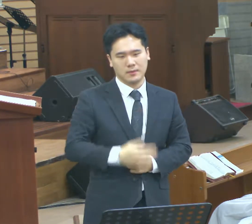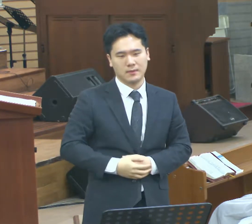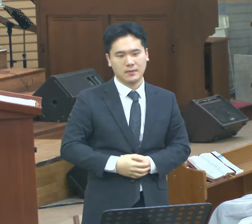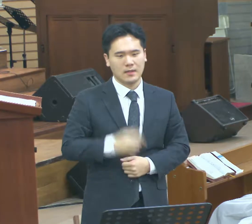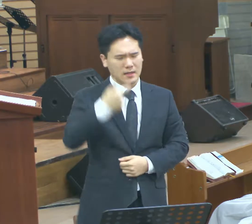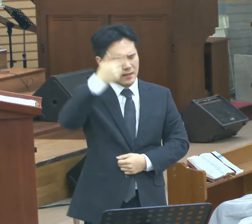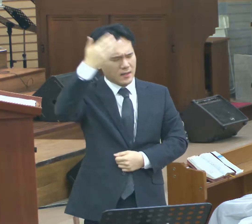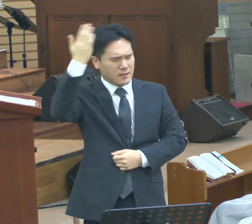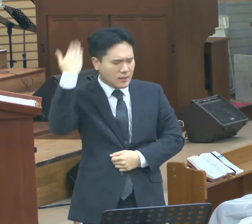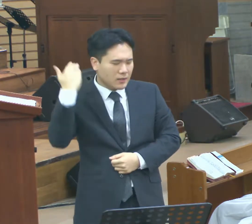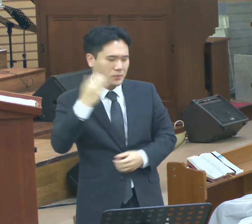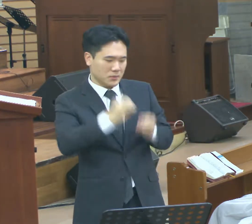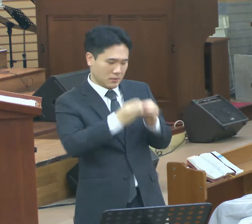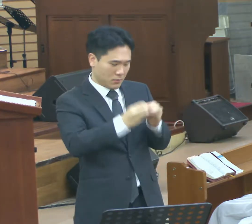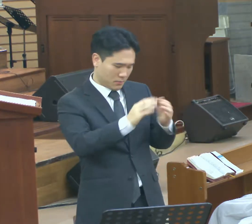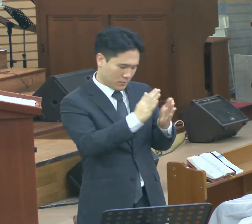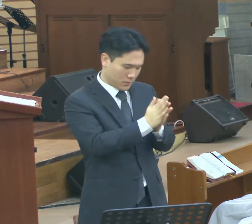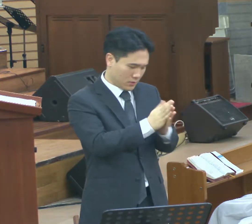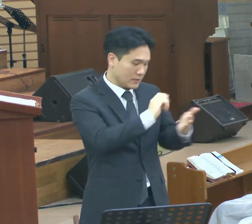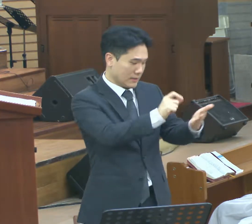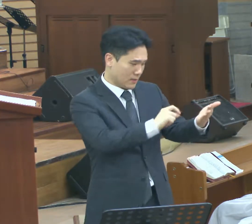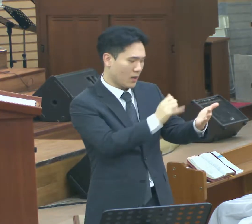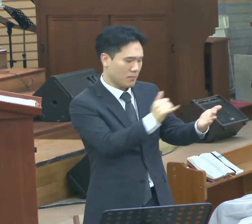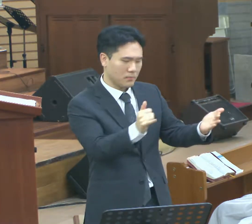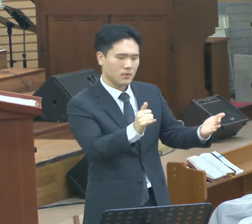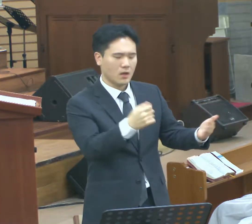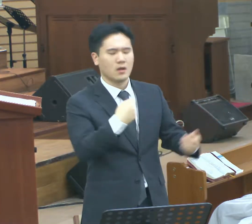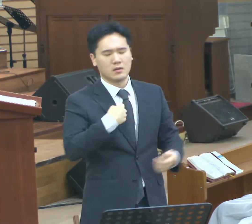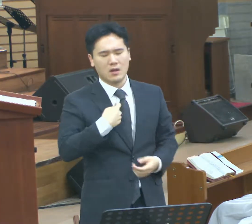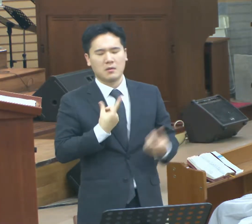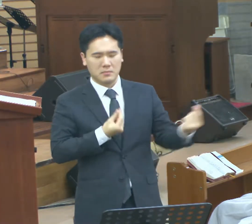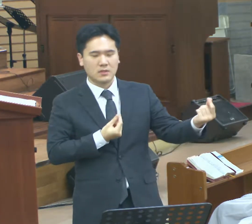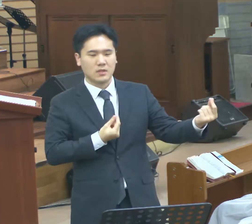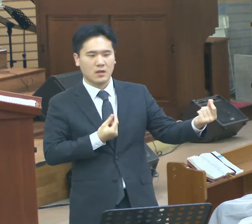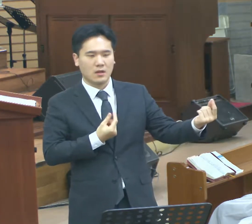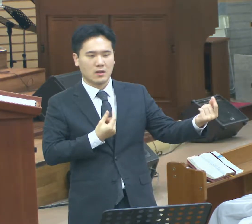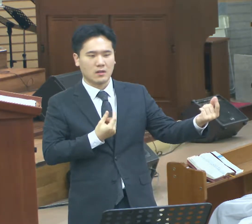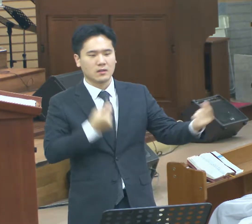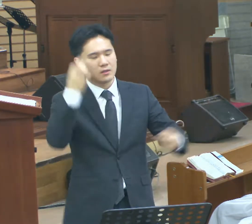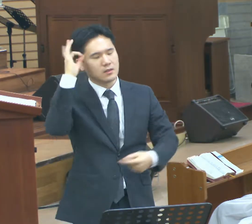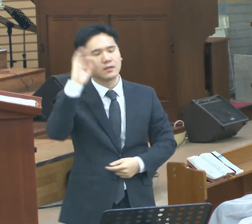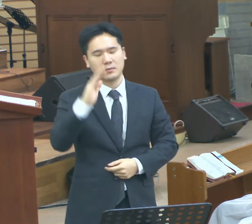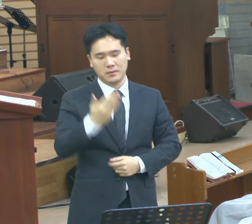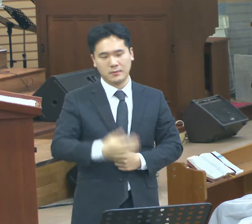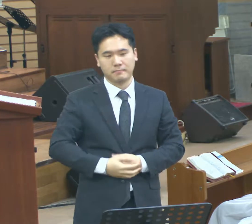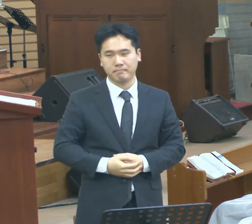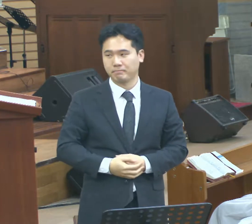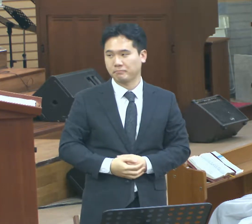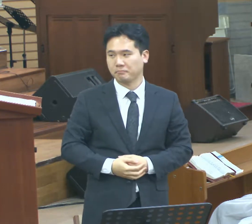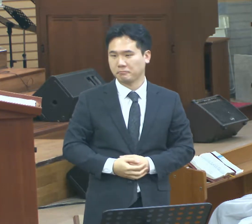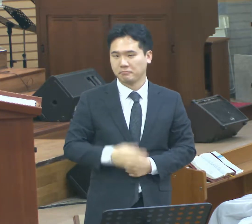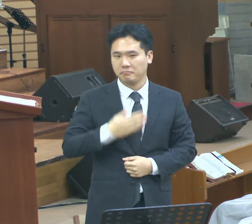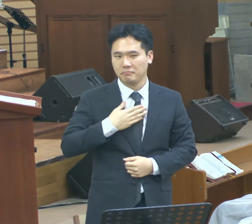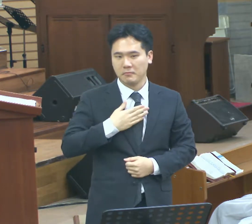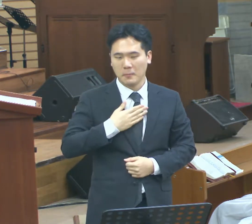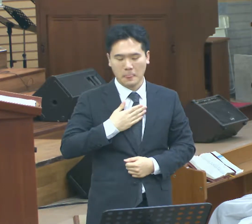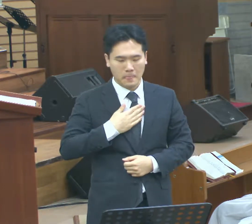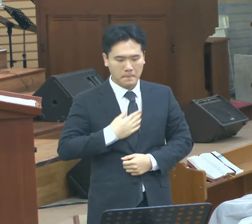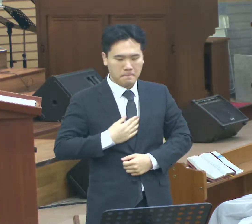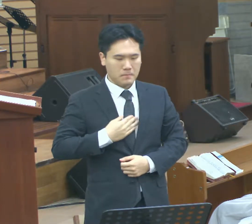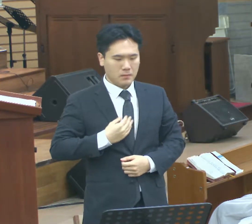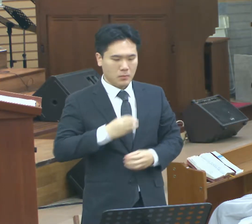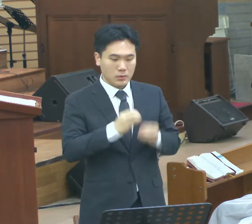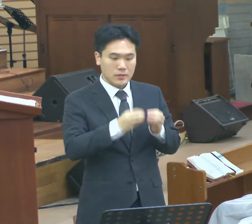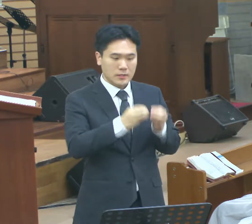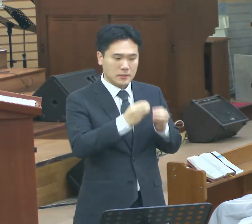있었구나 하면서 시편을 읽으면서 우리는 많이 회복이 되죠. 그러나 시들이 150편이나 있고